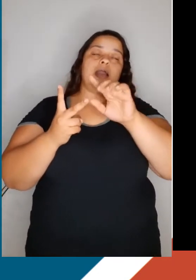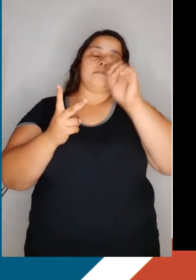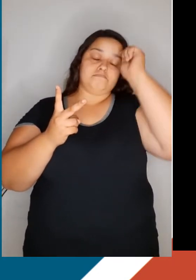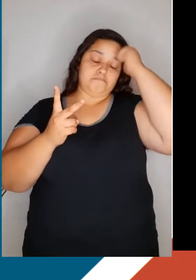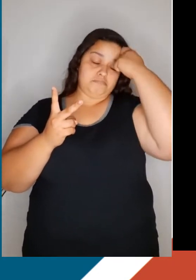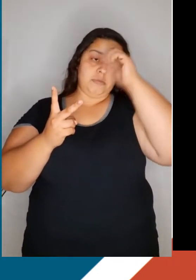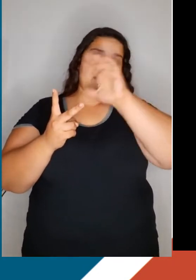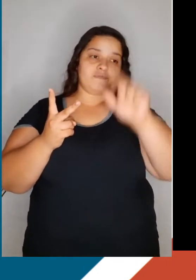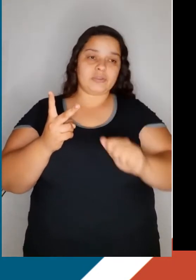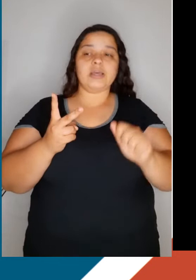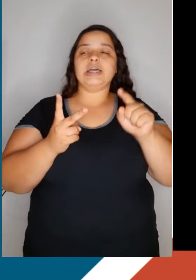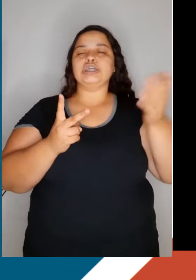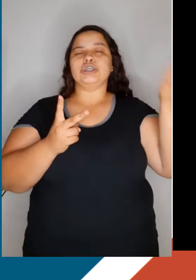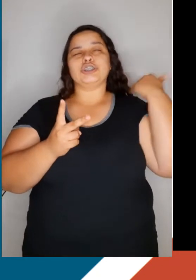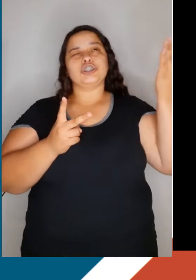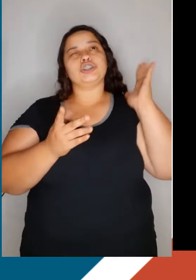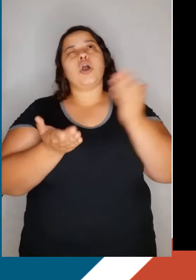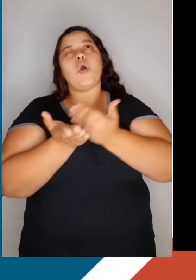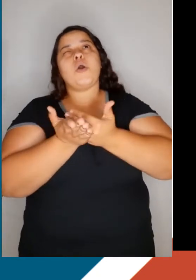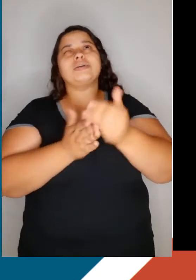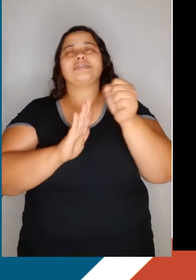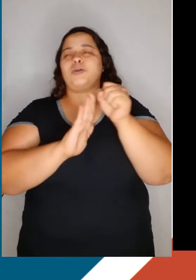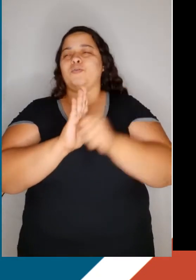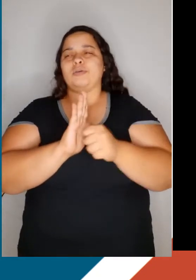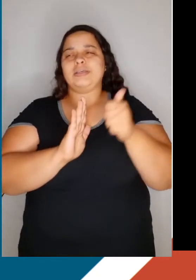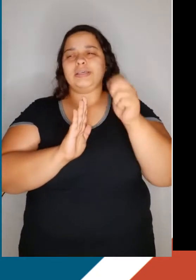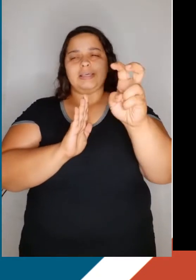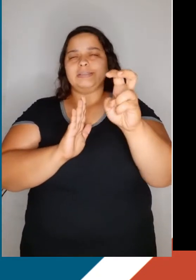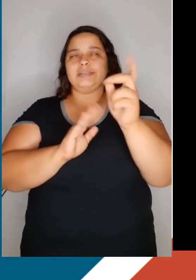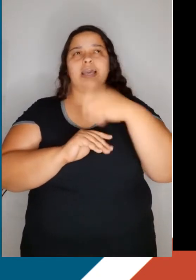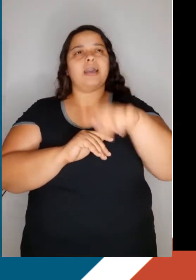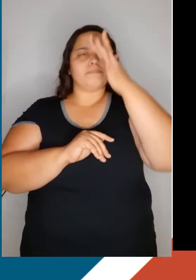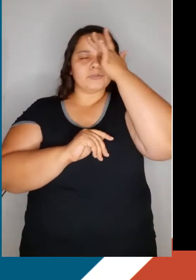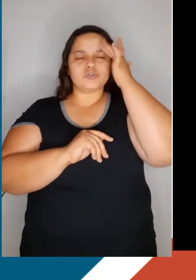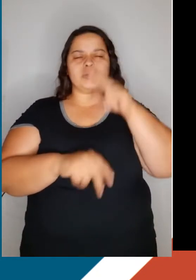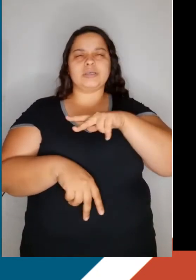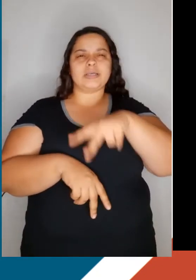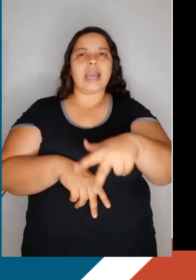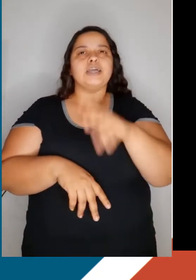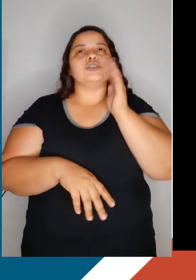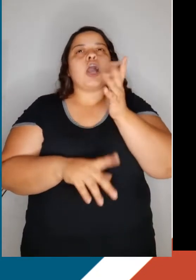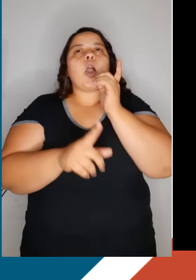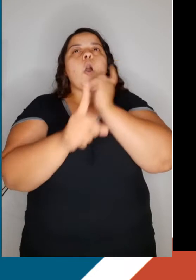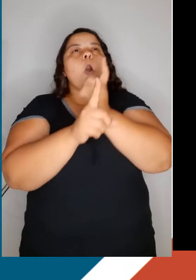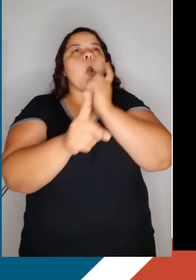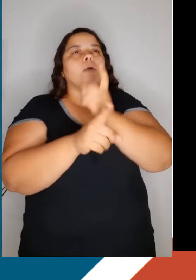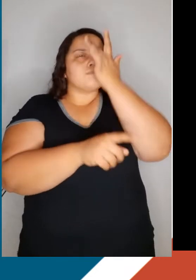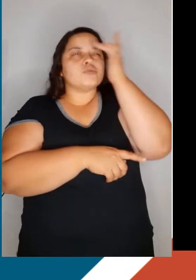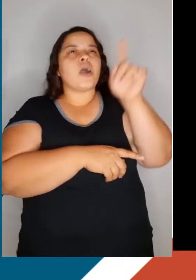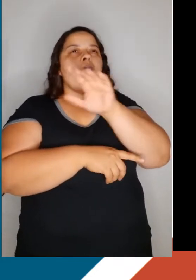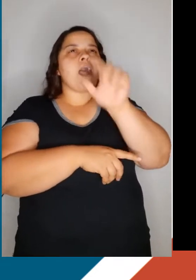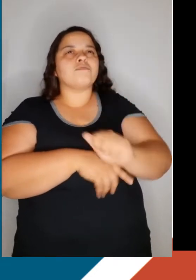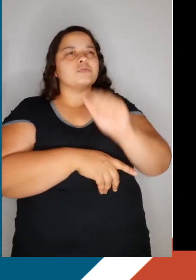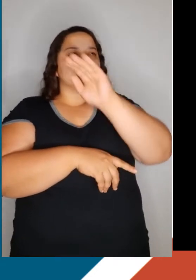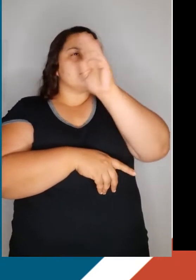aconteciam desde o século XV, quando os portugueses estabeleceram contatos com povos da costa. Só que,